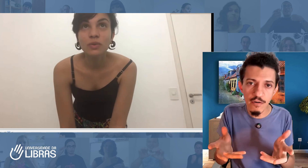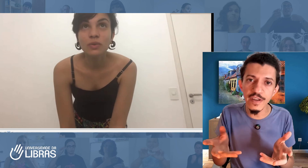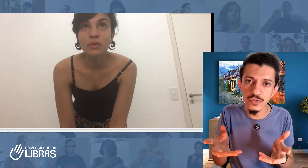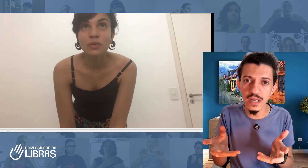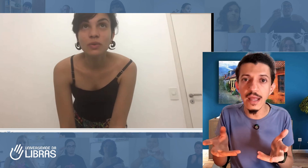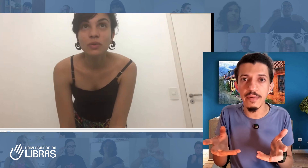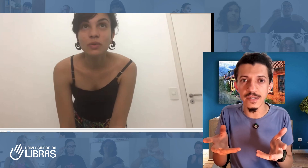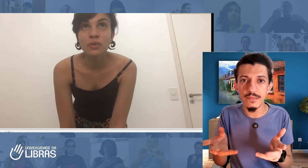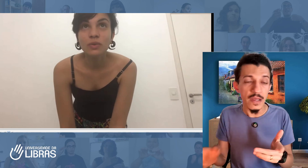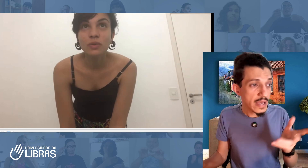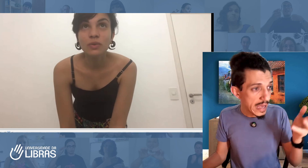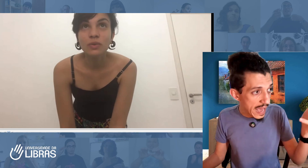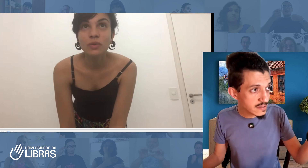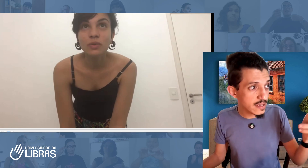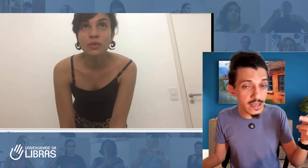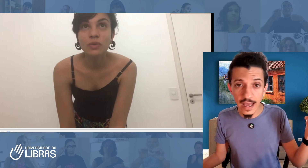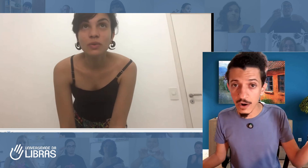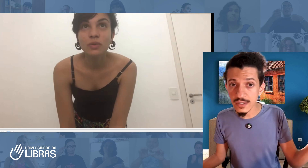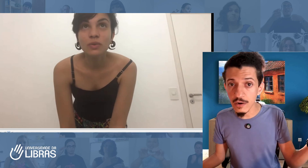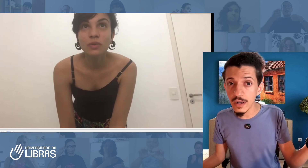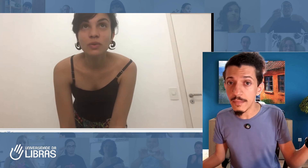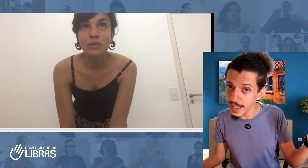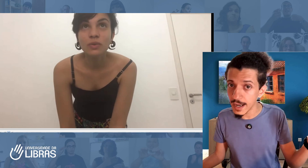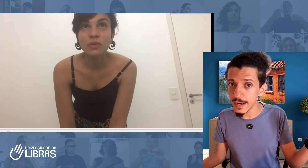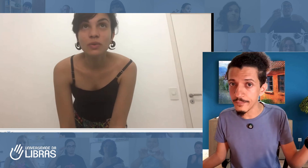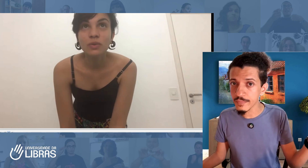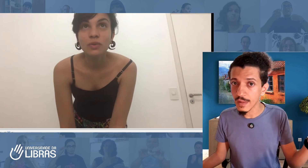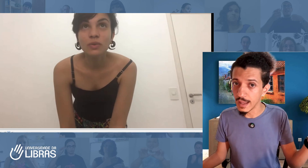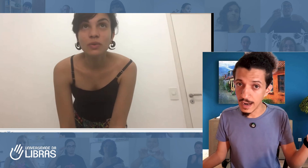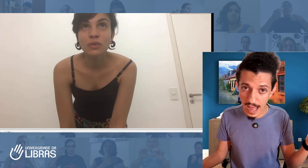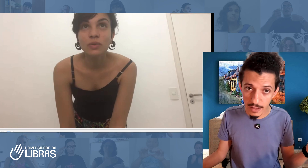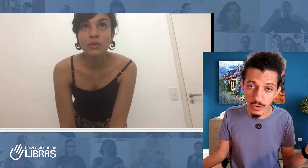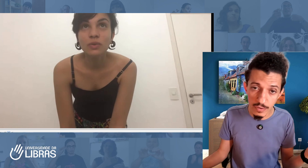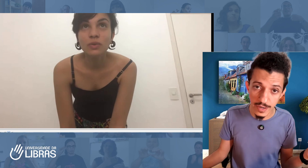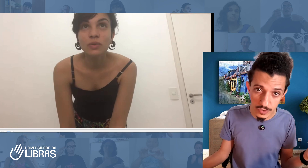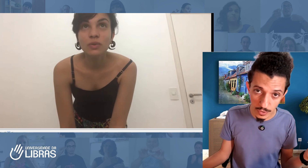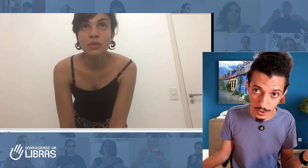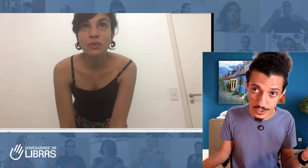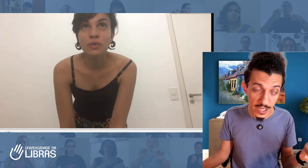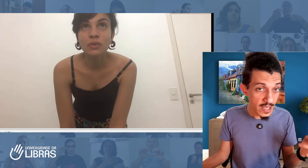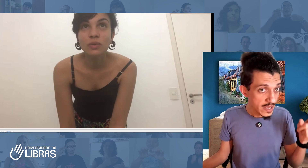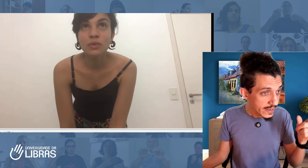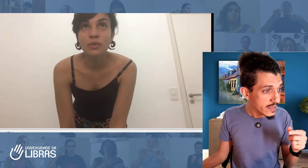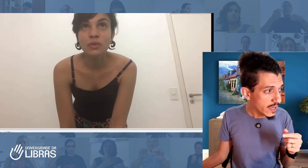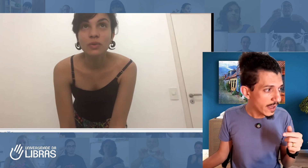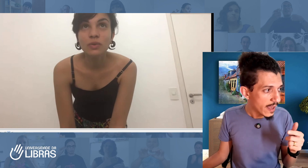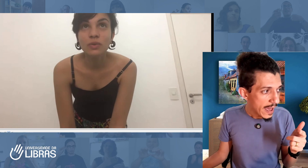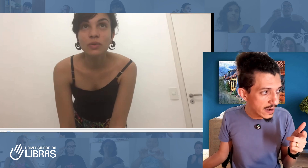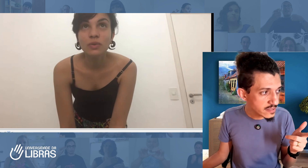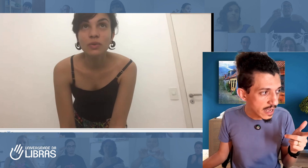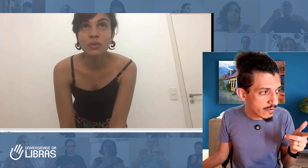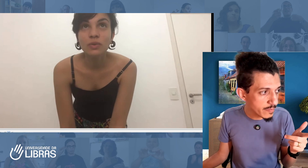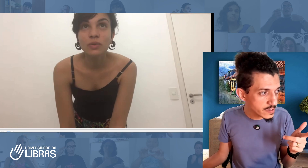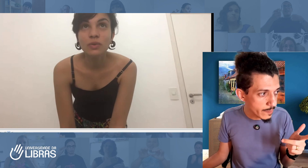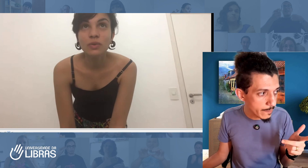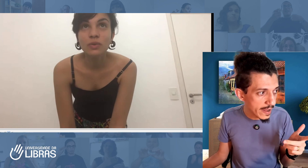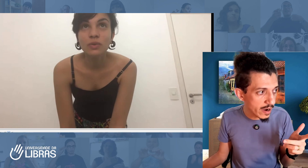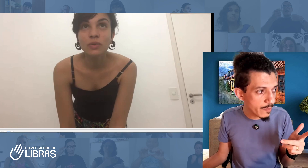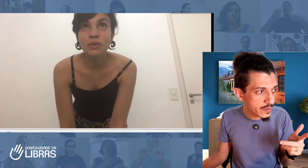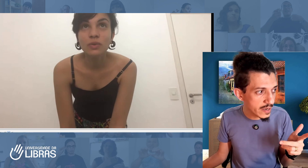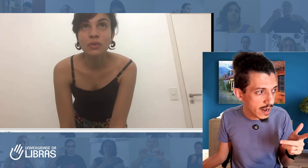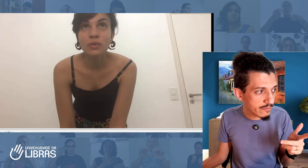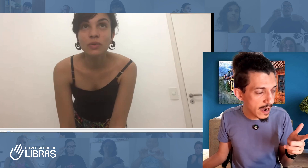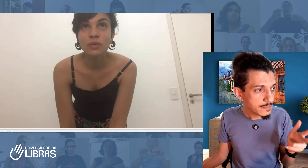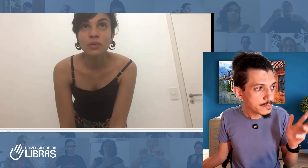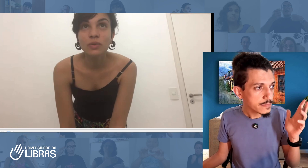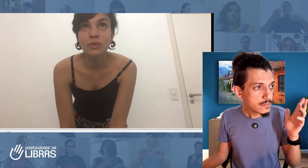gravam vídeos em Libras. Essa daqui é a nossa aluna Mariana, lá do Rio Grande do Norte. E aqui, ela estava se preparando para